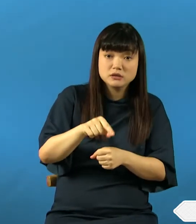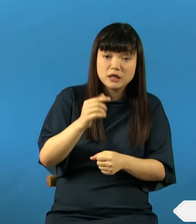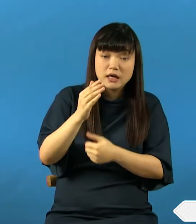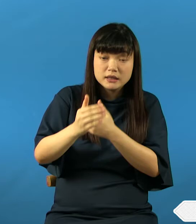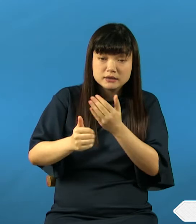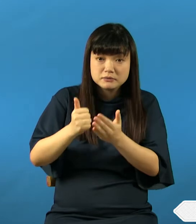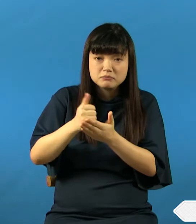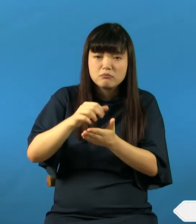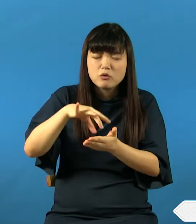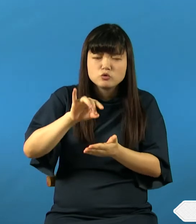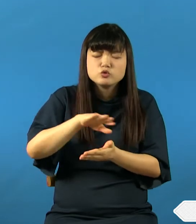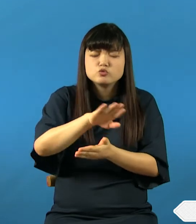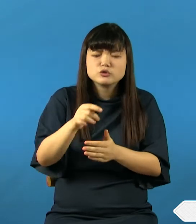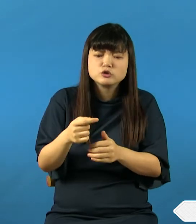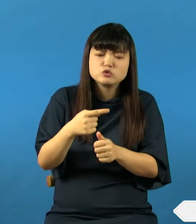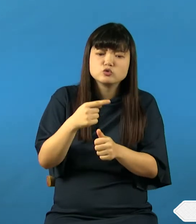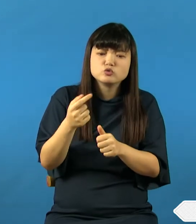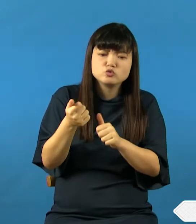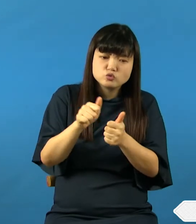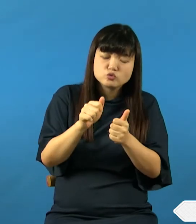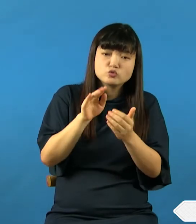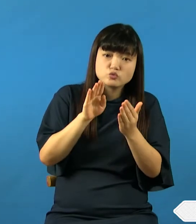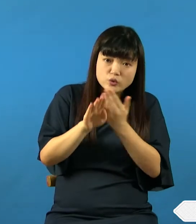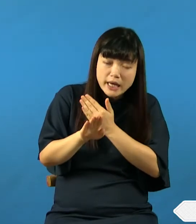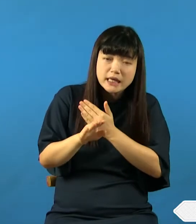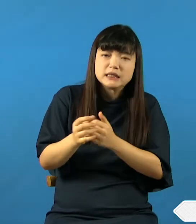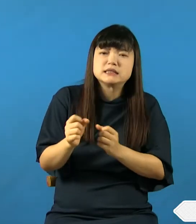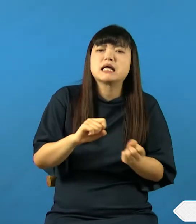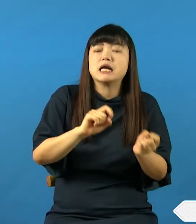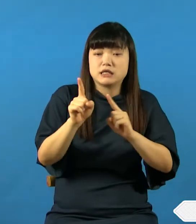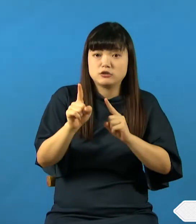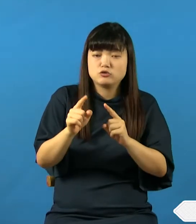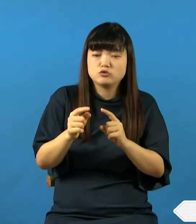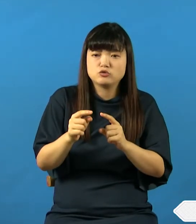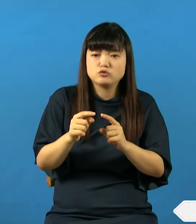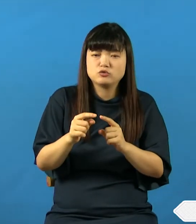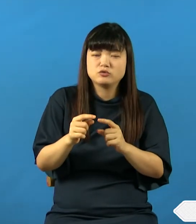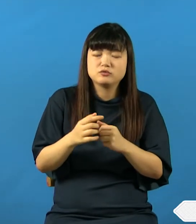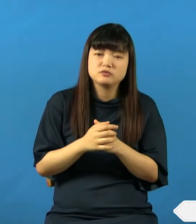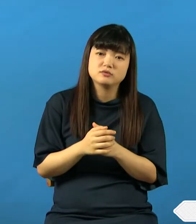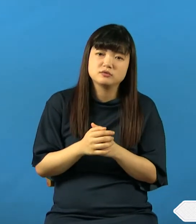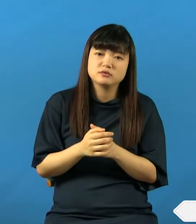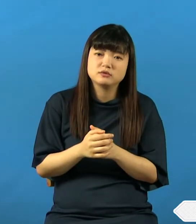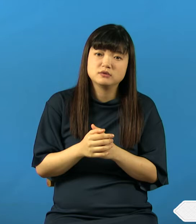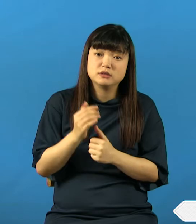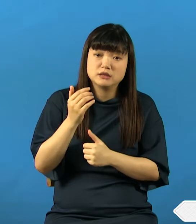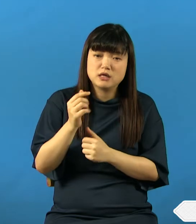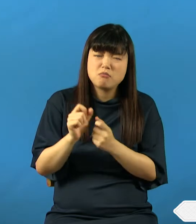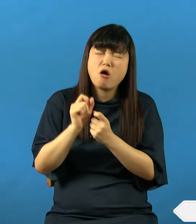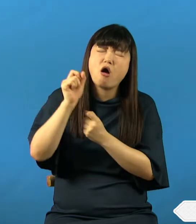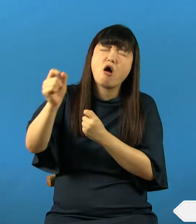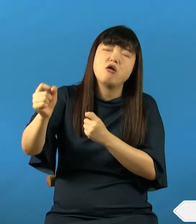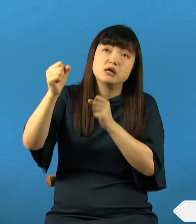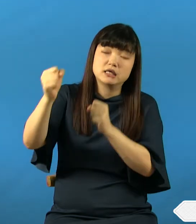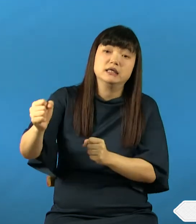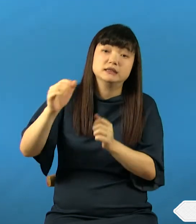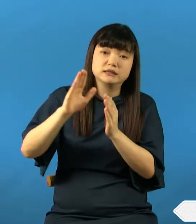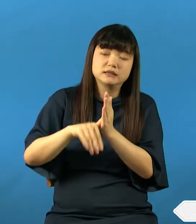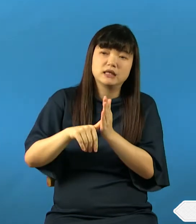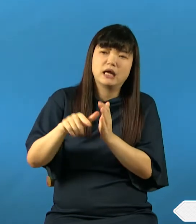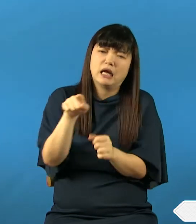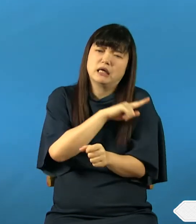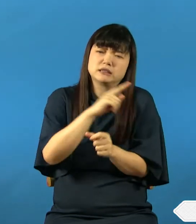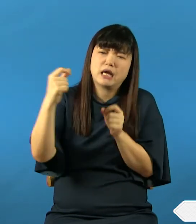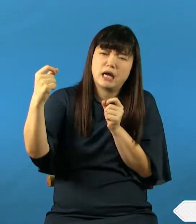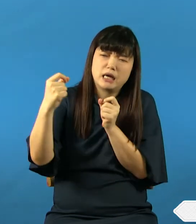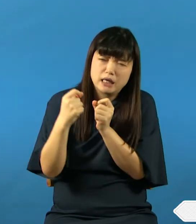하신다. 그분은 먼저 죽인 뒤에 살리신다. 그분은 먼저 굴욕을 안겨준 뒤에 높이신다. 그분은 멀리 계실